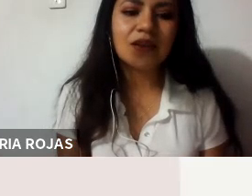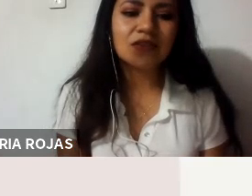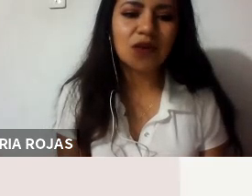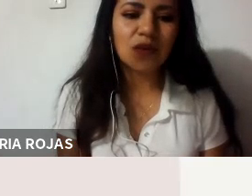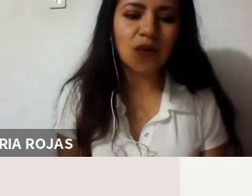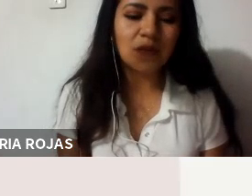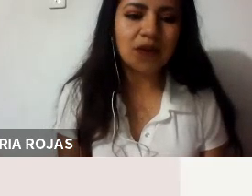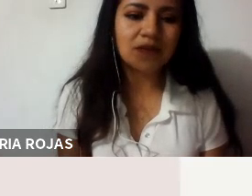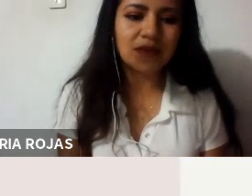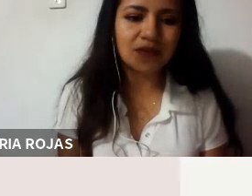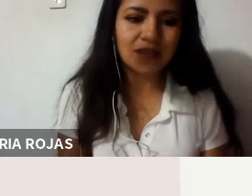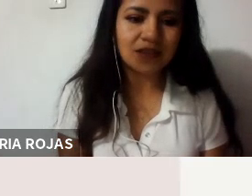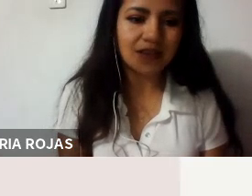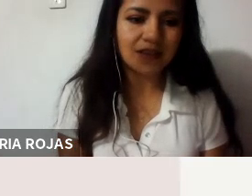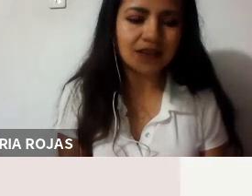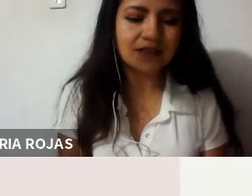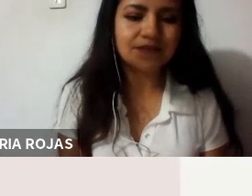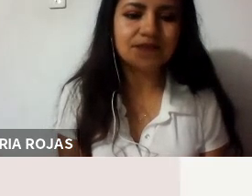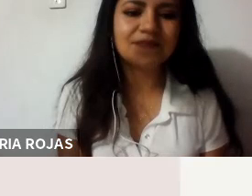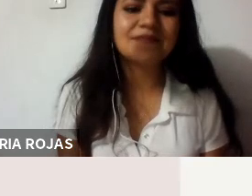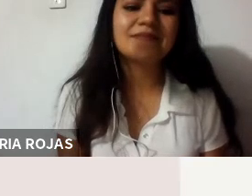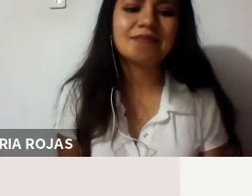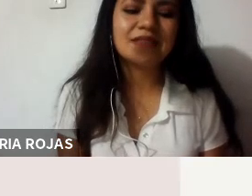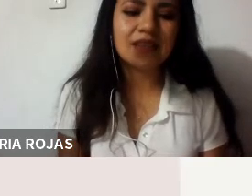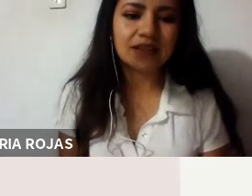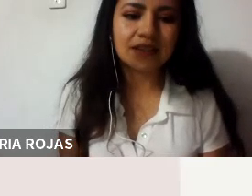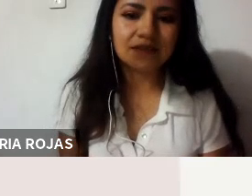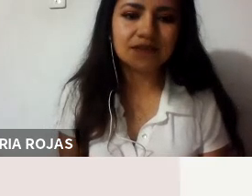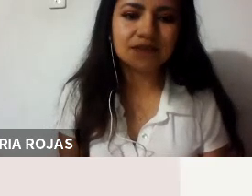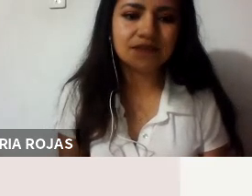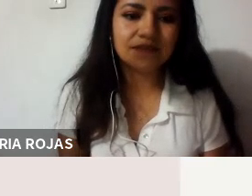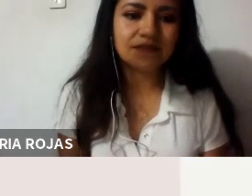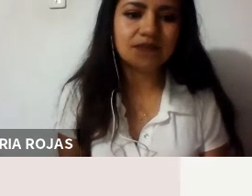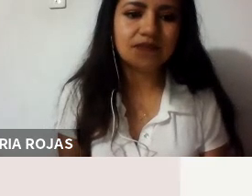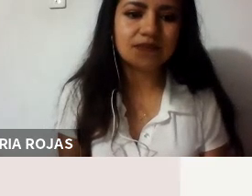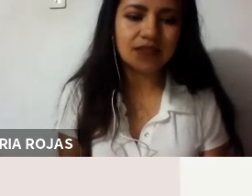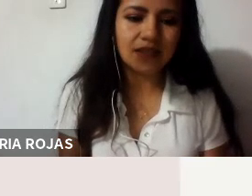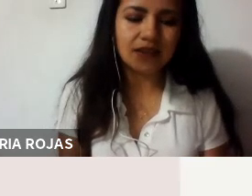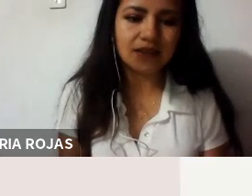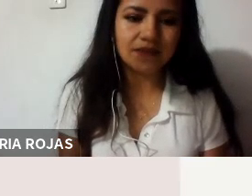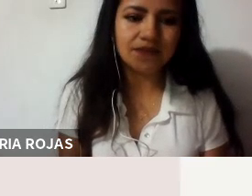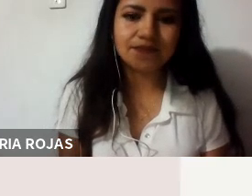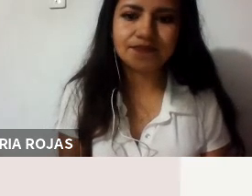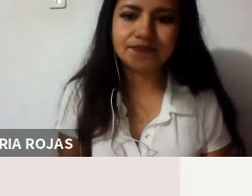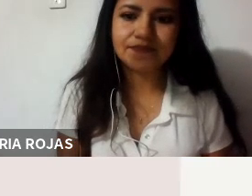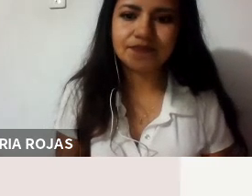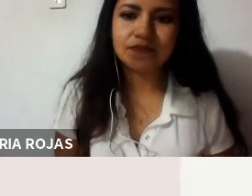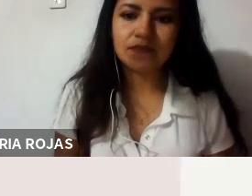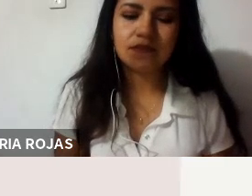Es igual que nos dieron un golpe y nos sale sangre, sangre, sangre.